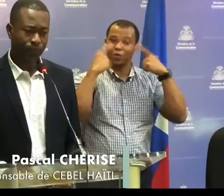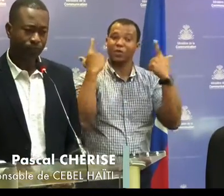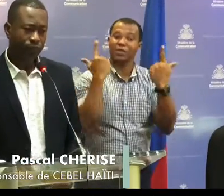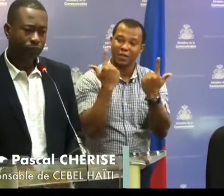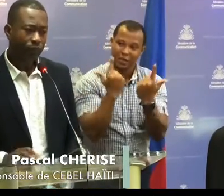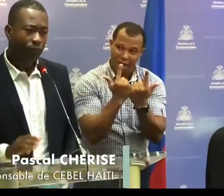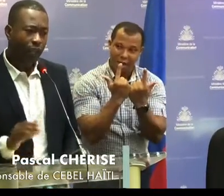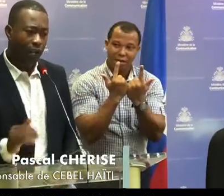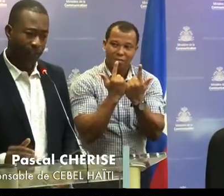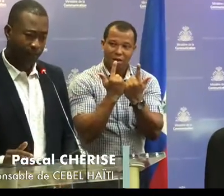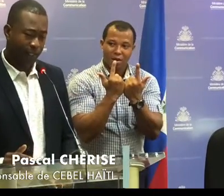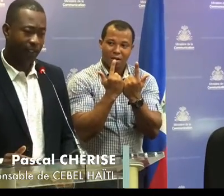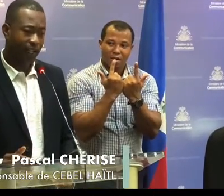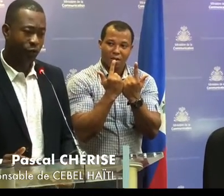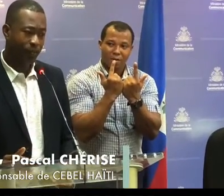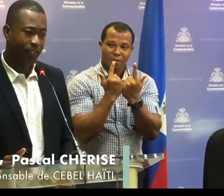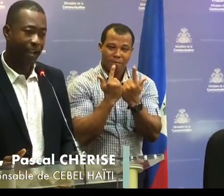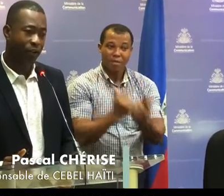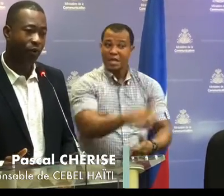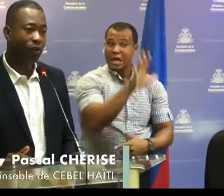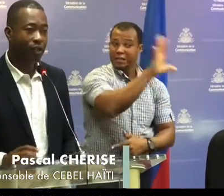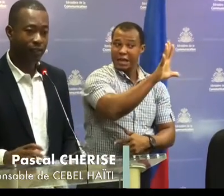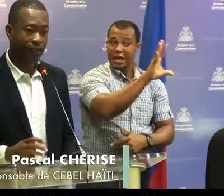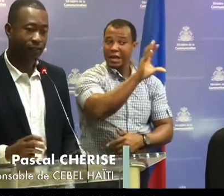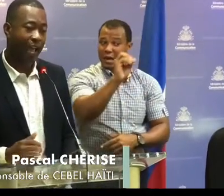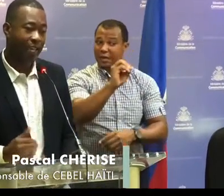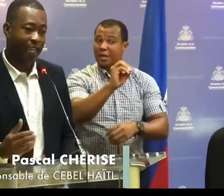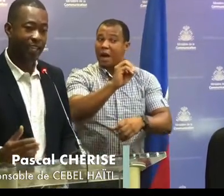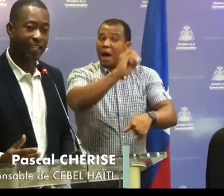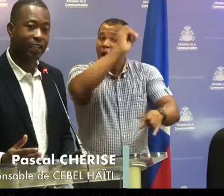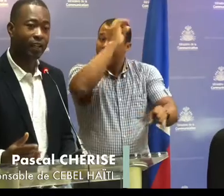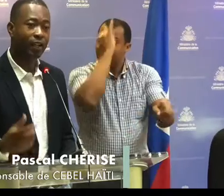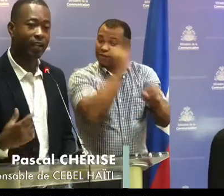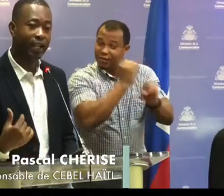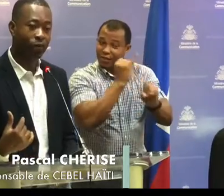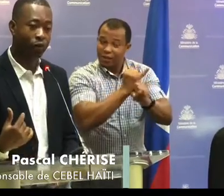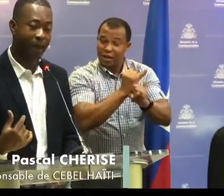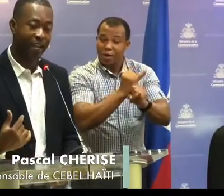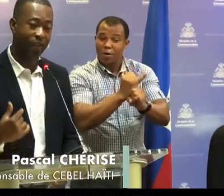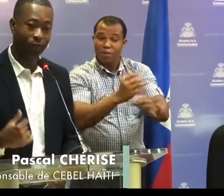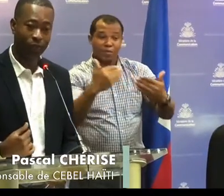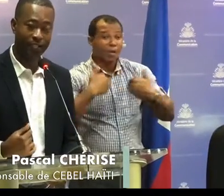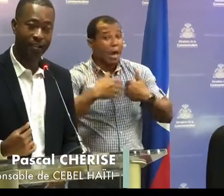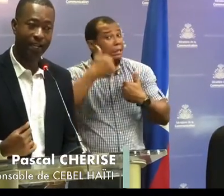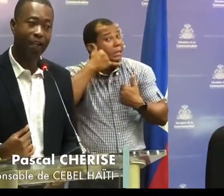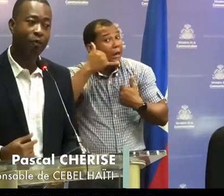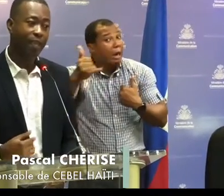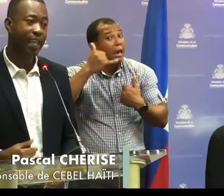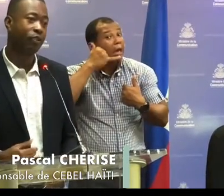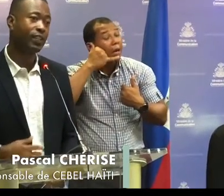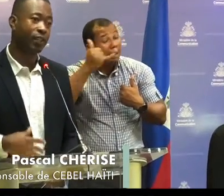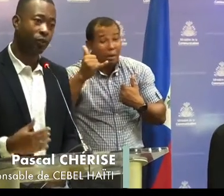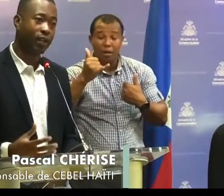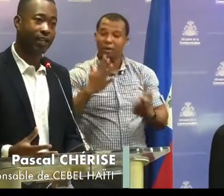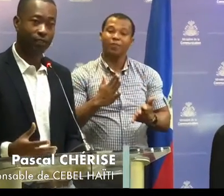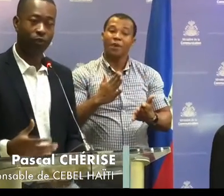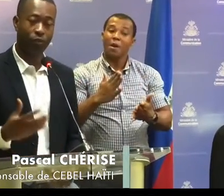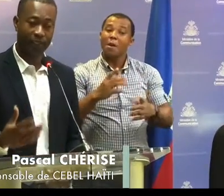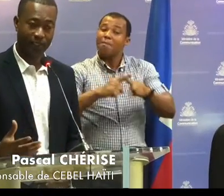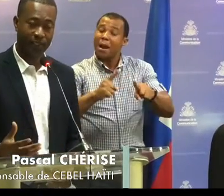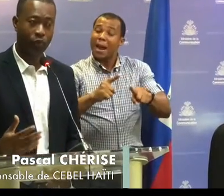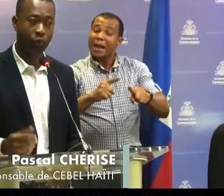Donc 50 entreprises sa yo dans sens ça gagne qui rele nous de manière volontaire, mais gagne tout c'est nous